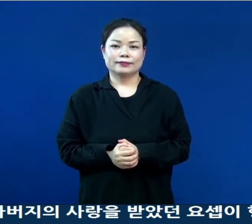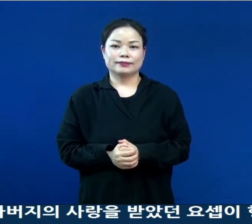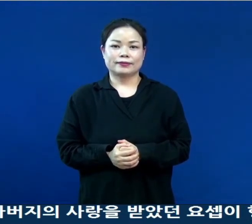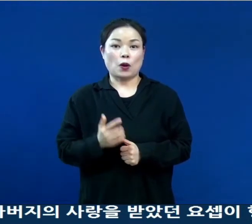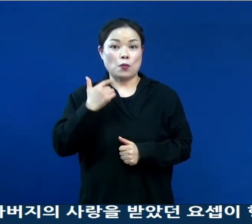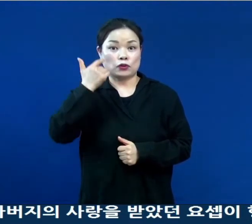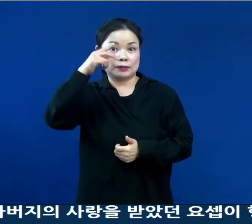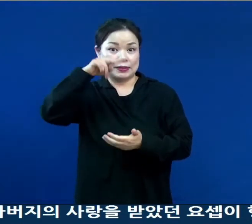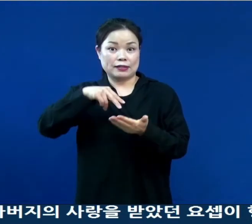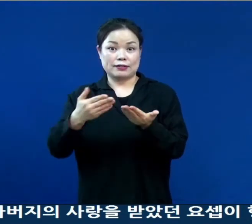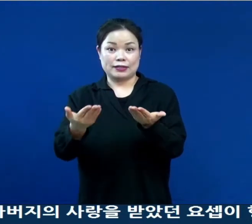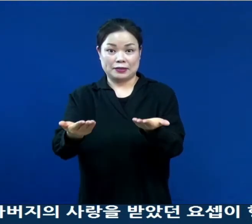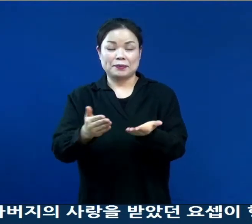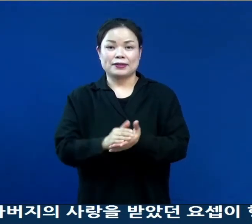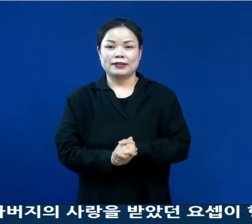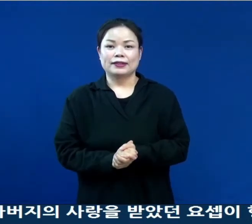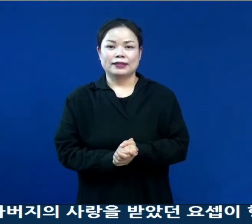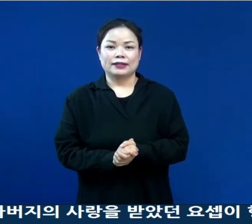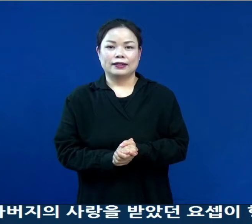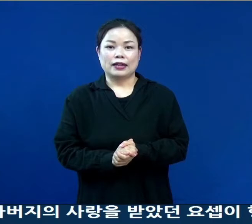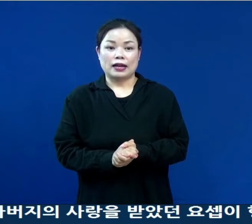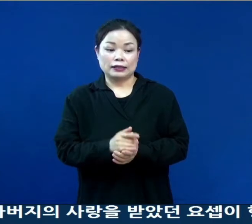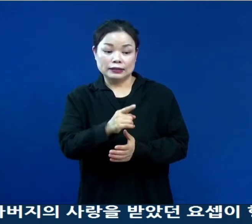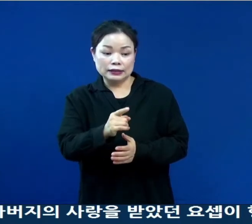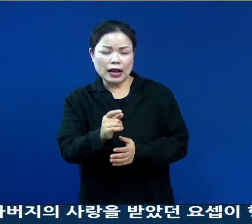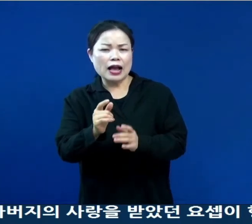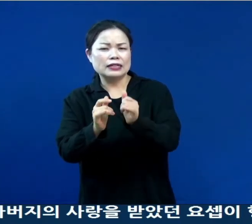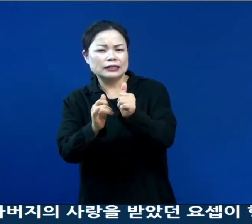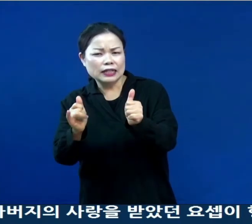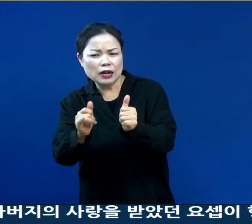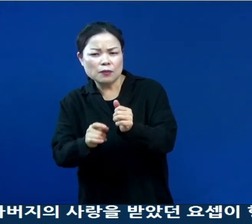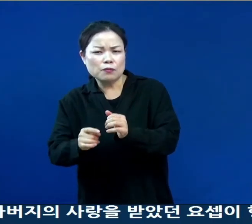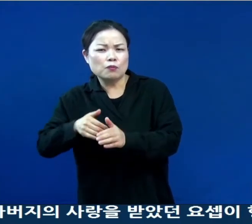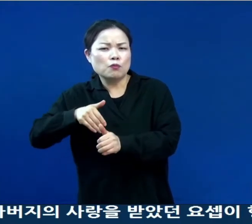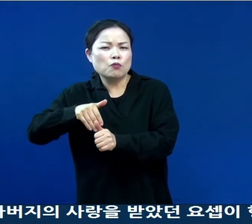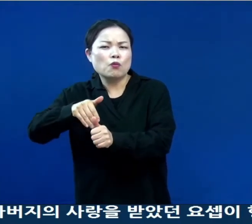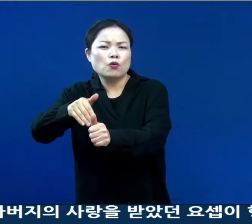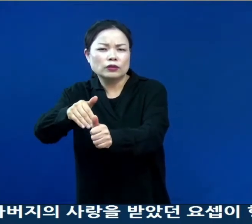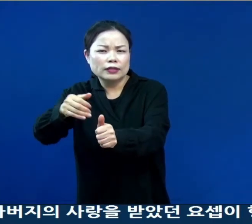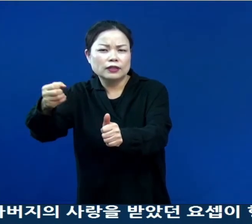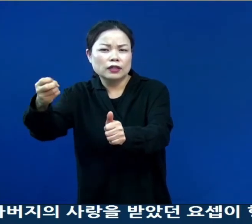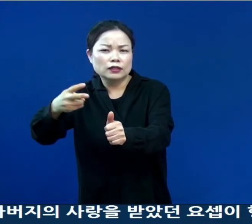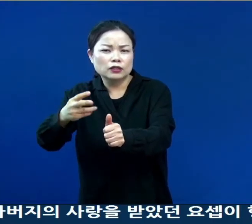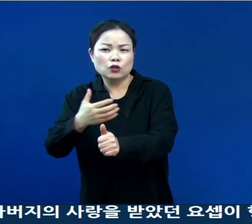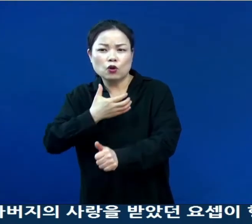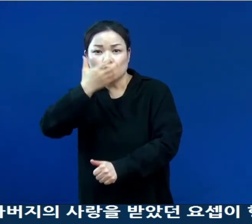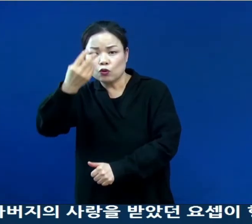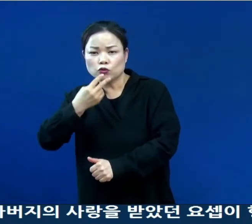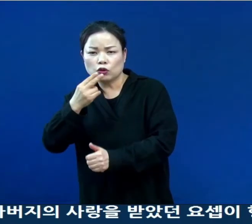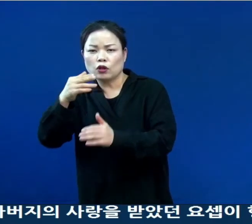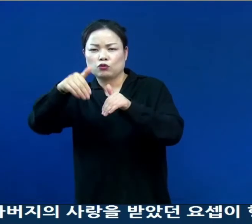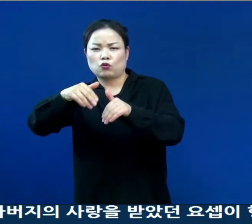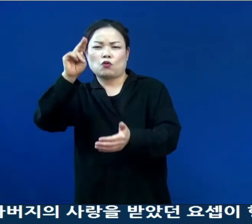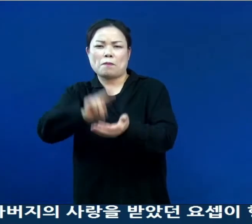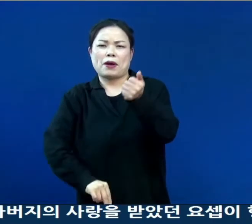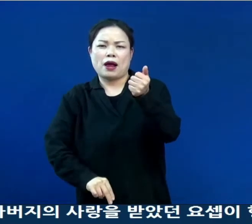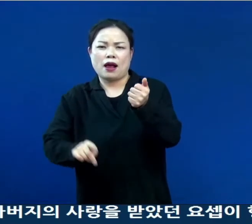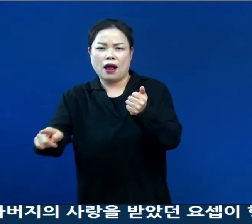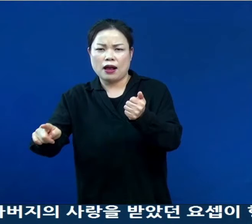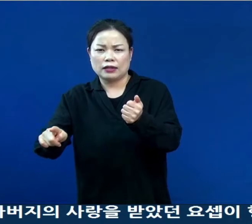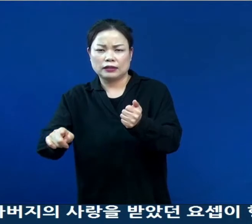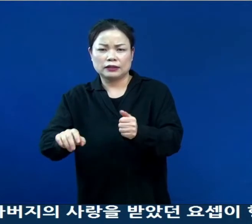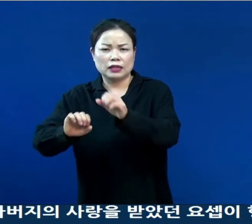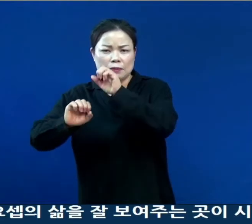제가 말씀을 봉독하겠습니다. 그가 한 사람을 앞서 보내셨으며 요셉이 종으로 팔렸도다.